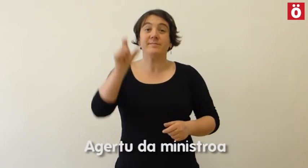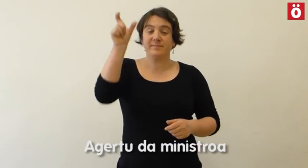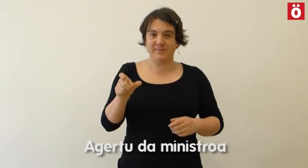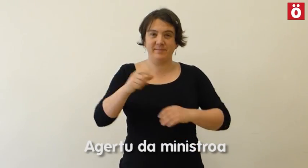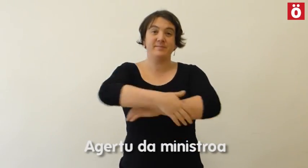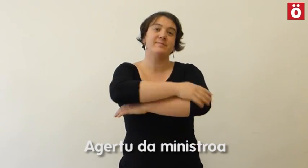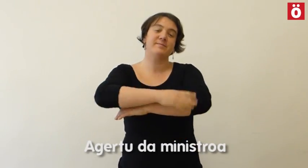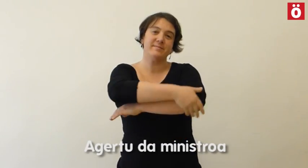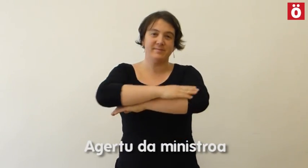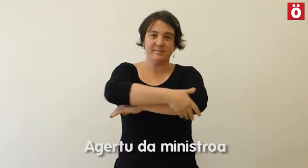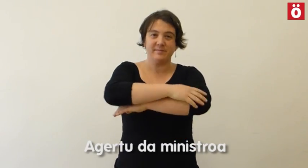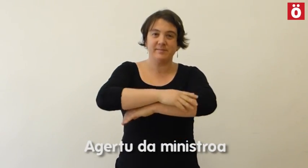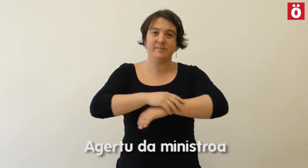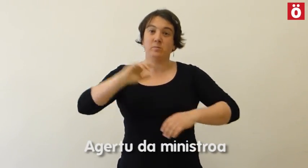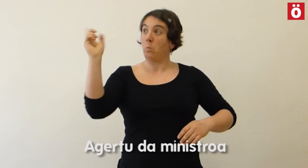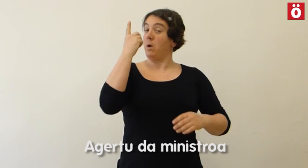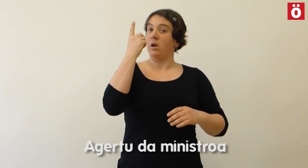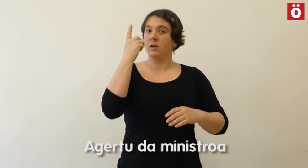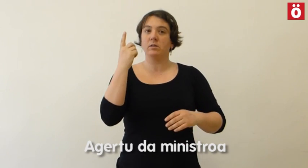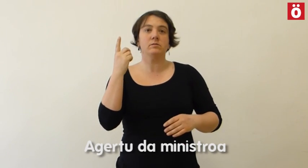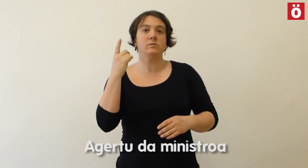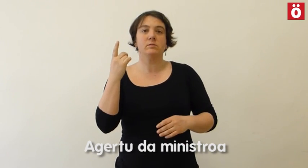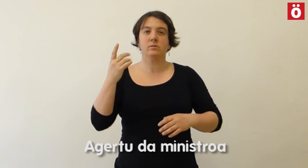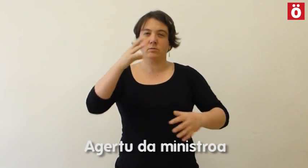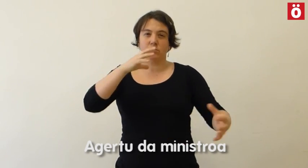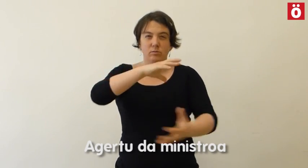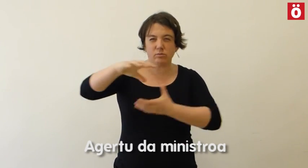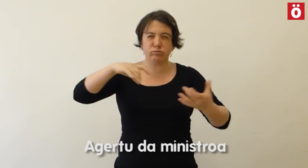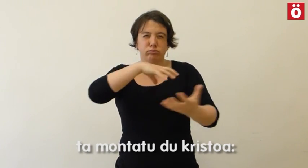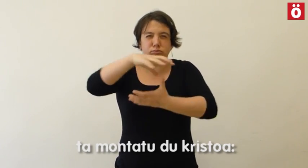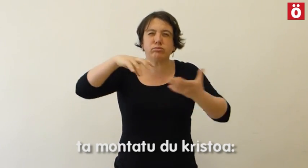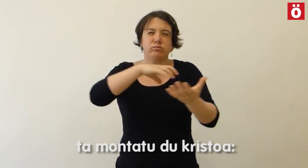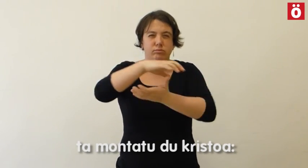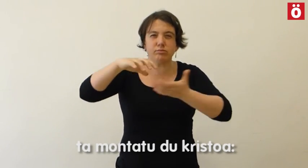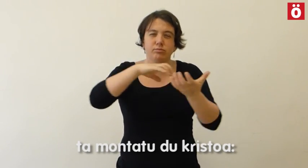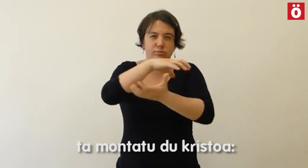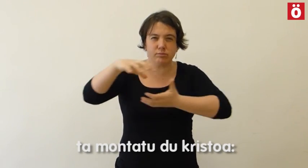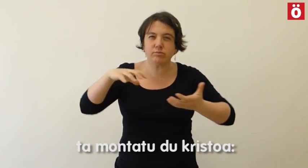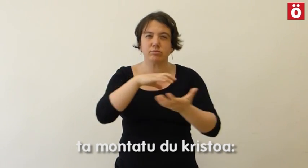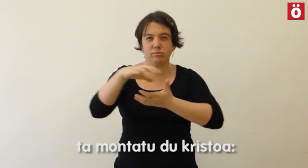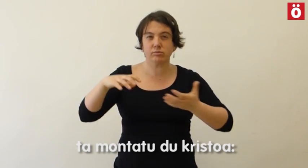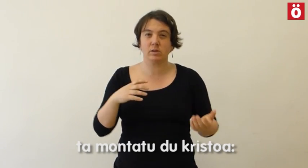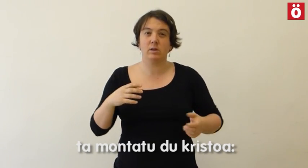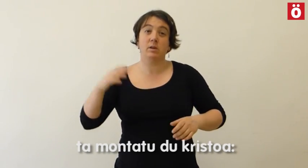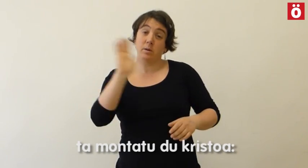Aketu da ministroa, tamontatu du kristoa